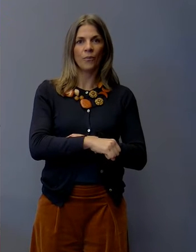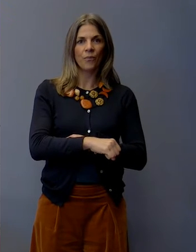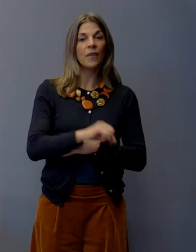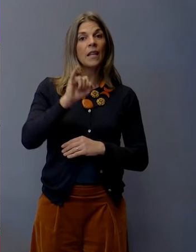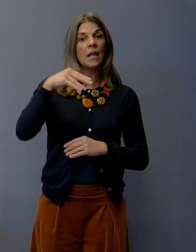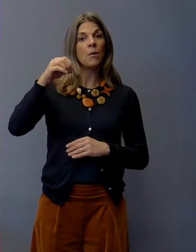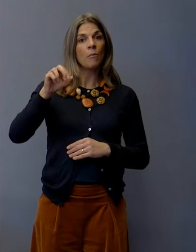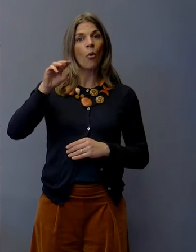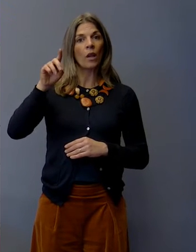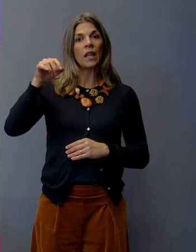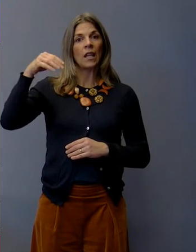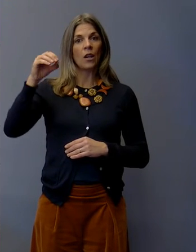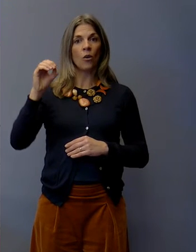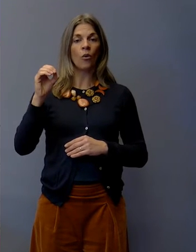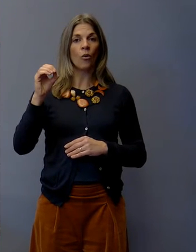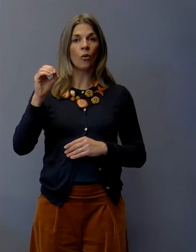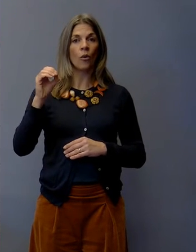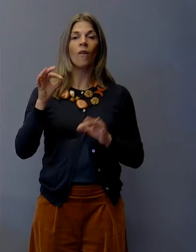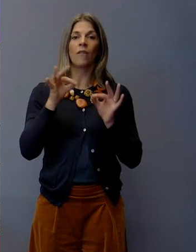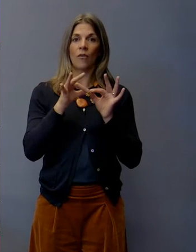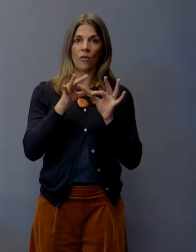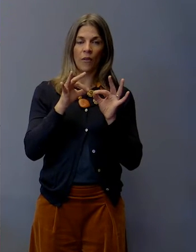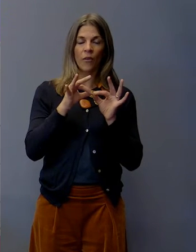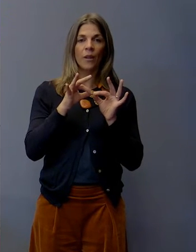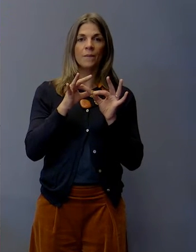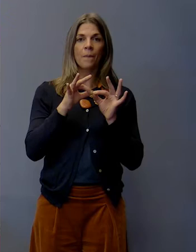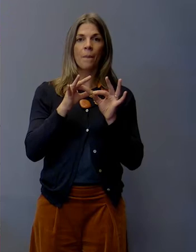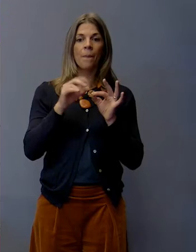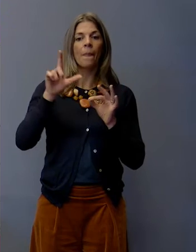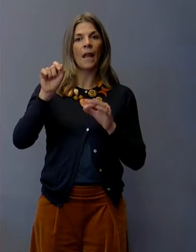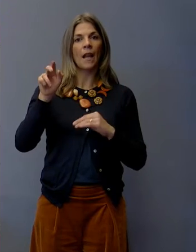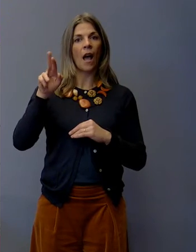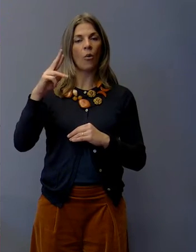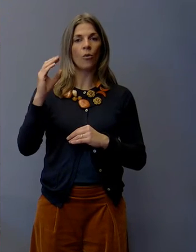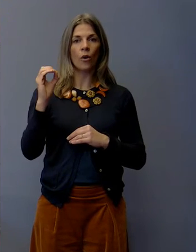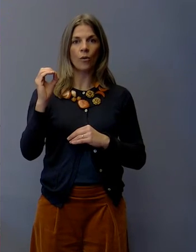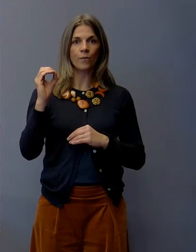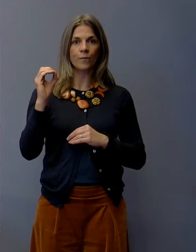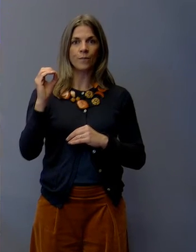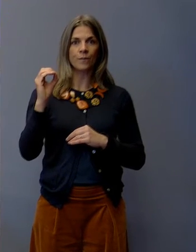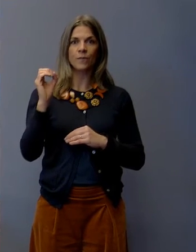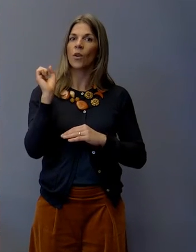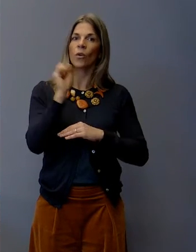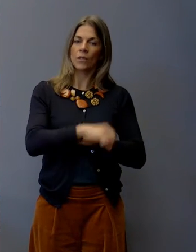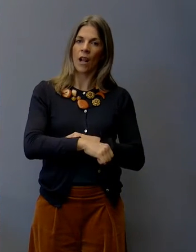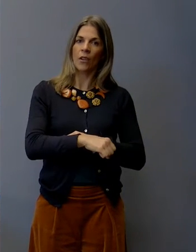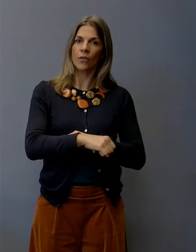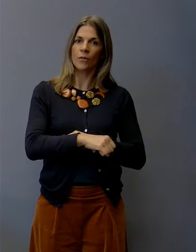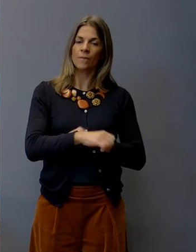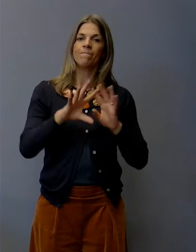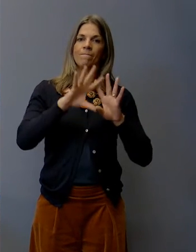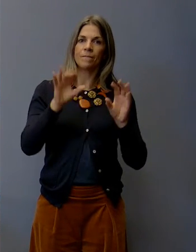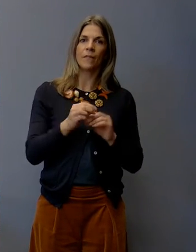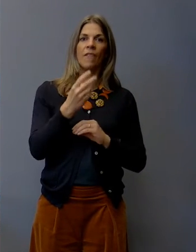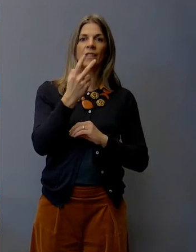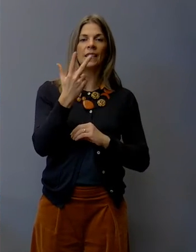immordino favorevole consigliera lauro contrario 23 voti